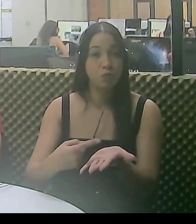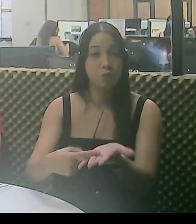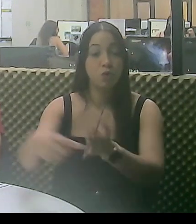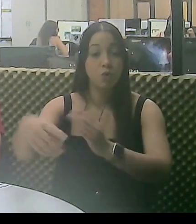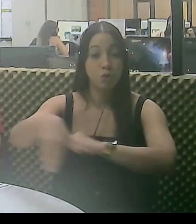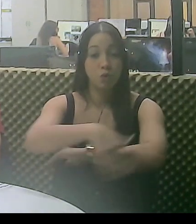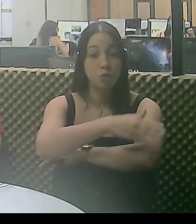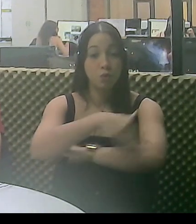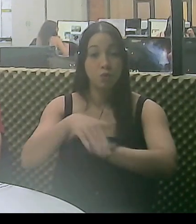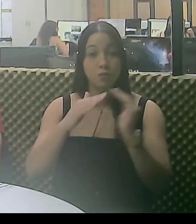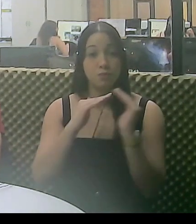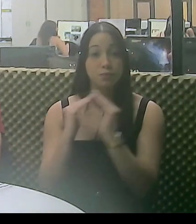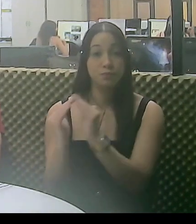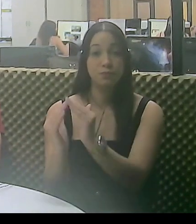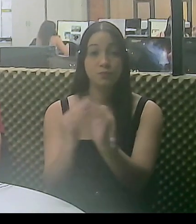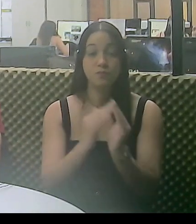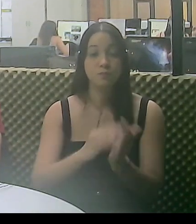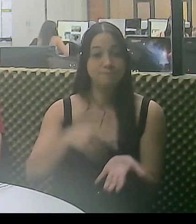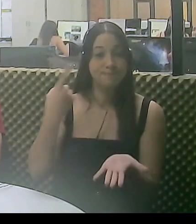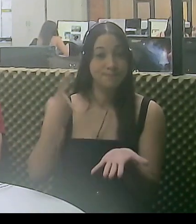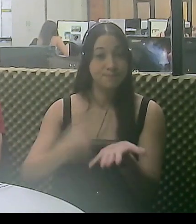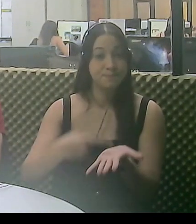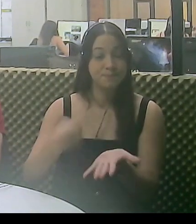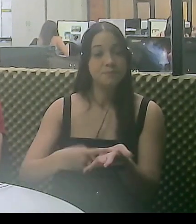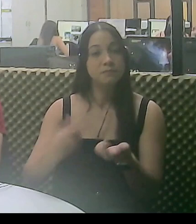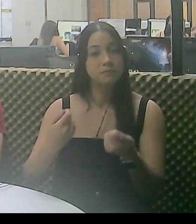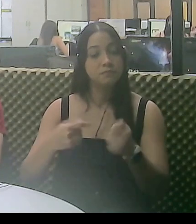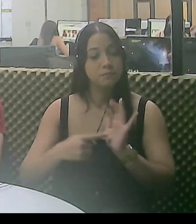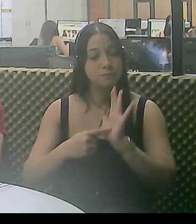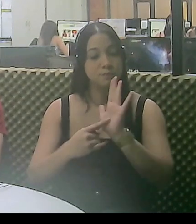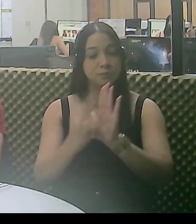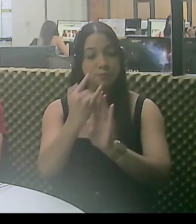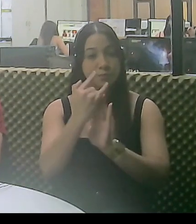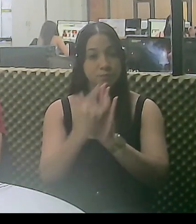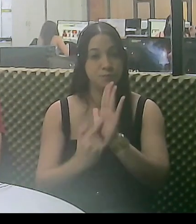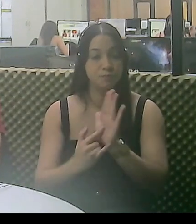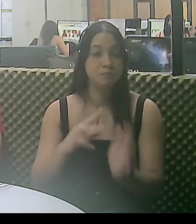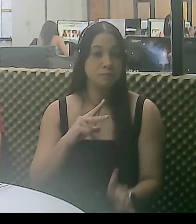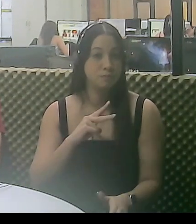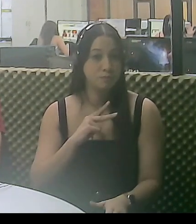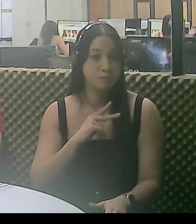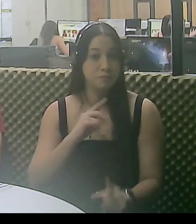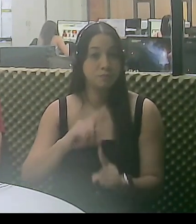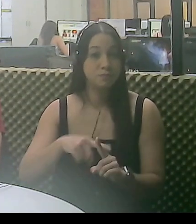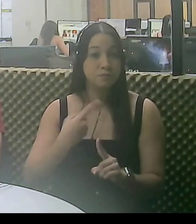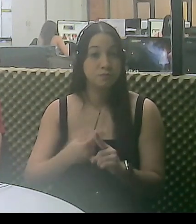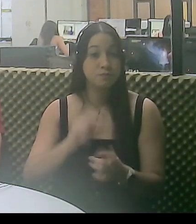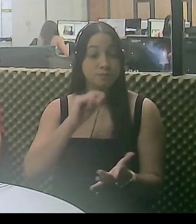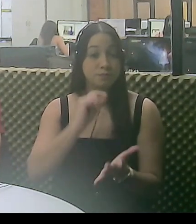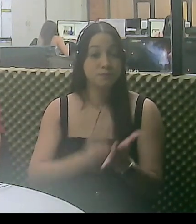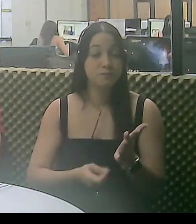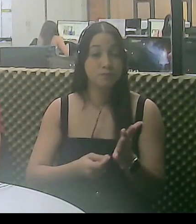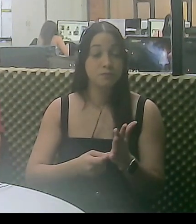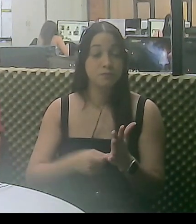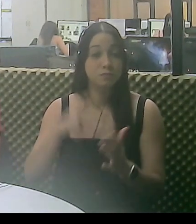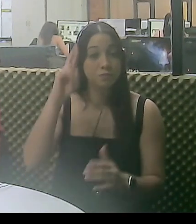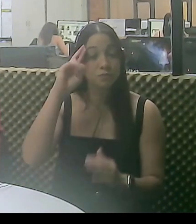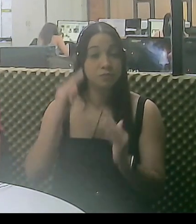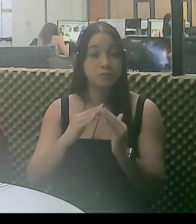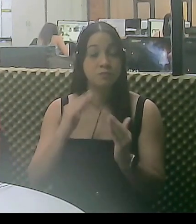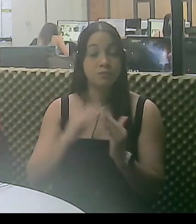informando o dia de cadastramento, conforme a ordem das ruas do bairro. Na data marcada, é preciso apresentar